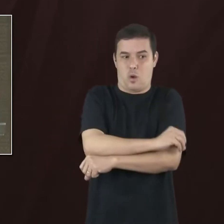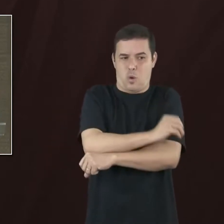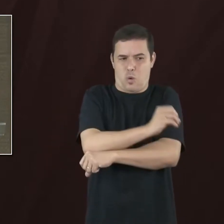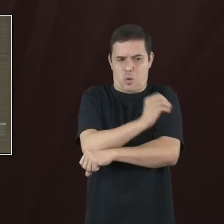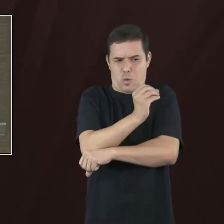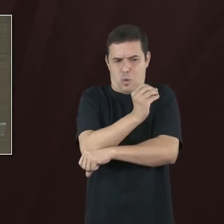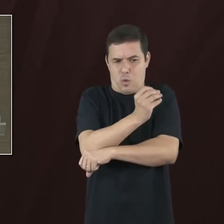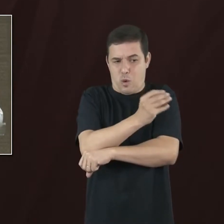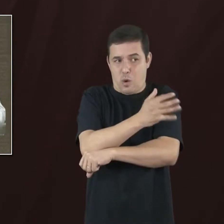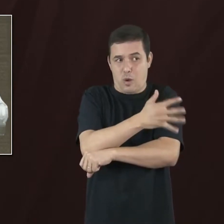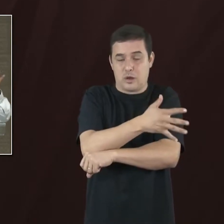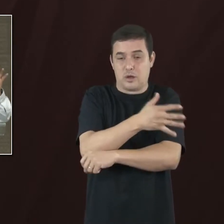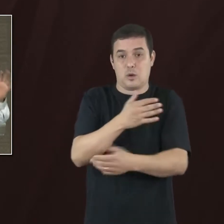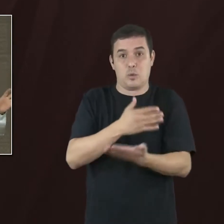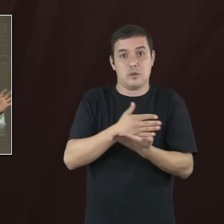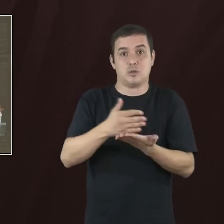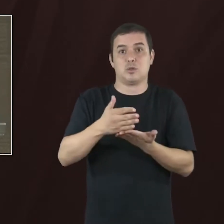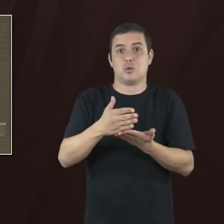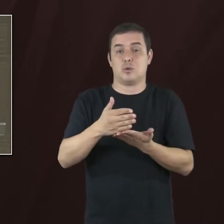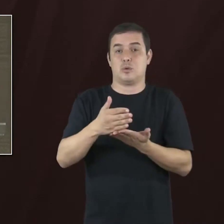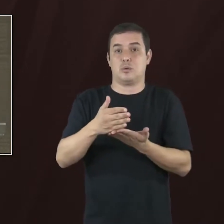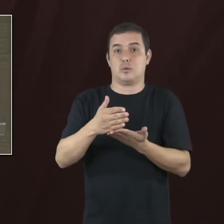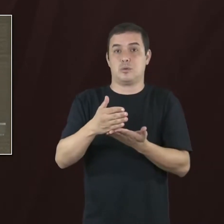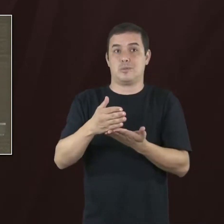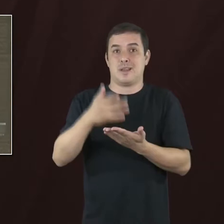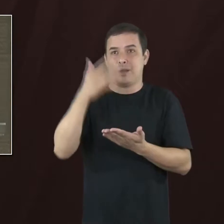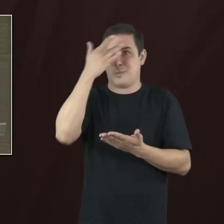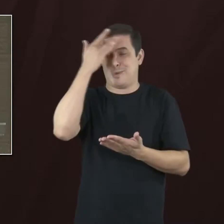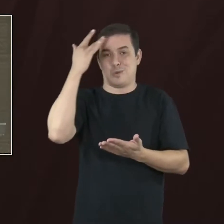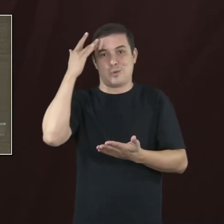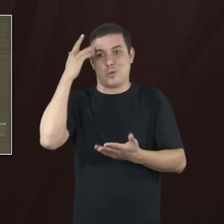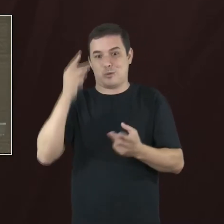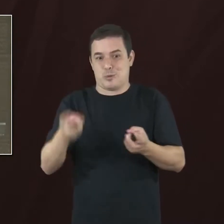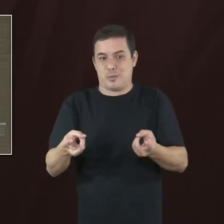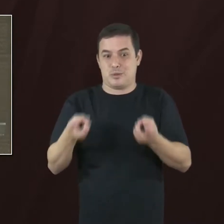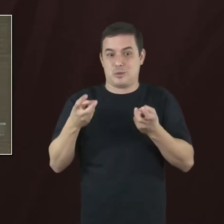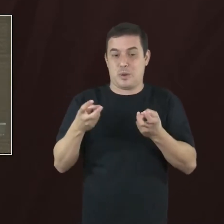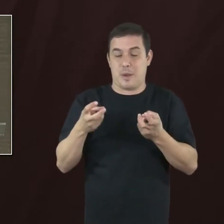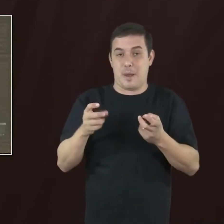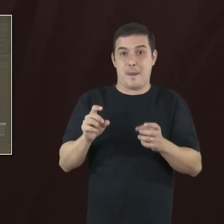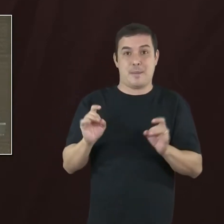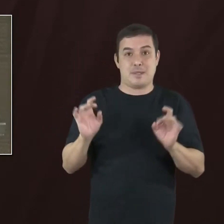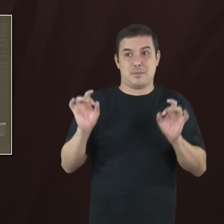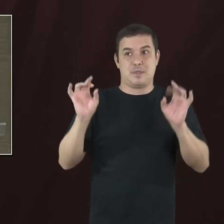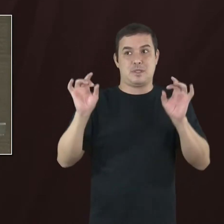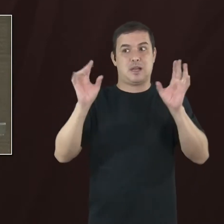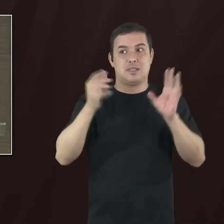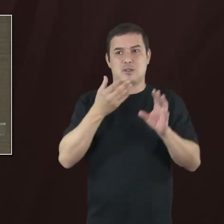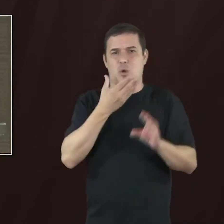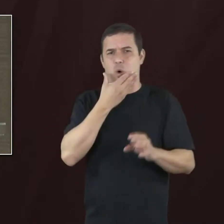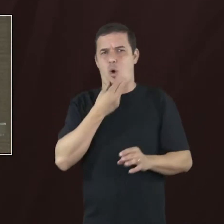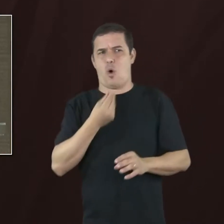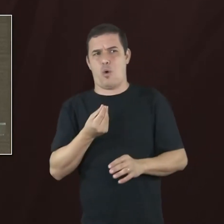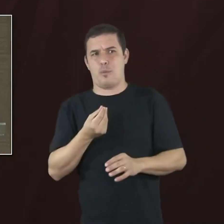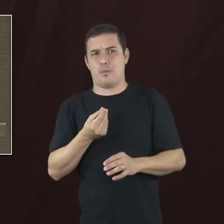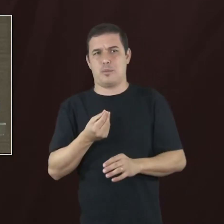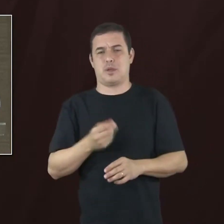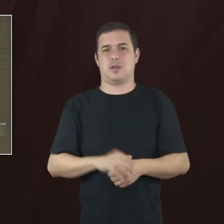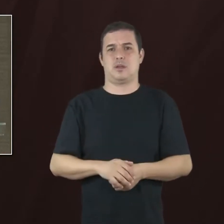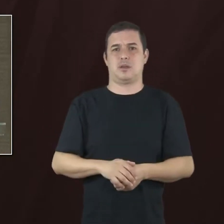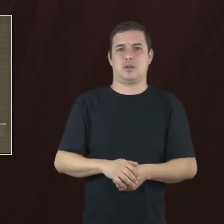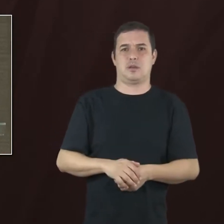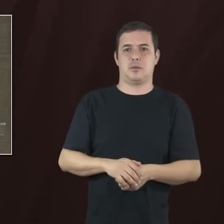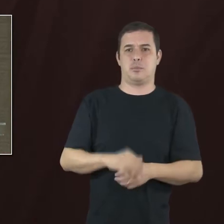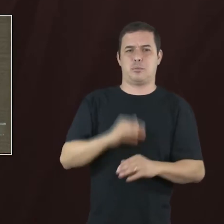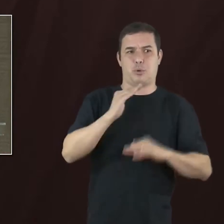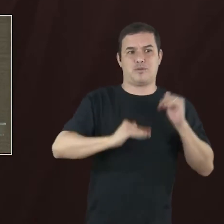ocorrendo já, embora muitos não percebam. Mas os especialistas, os astrônomos, com